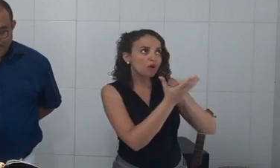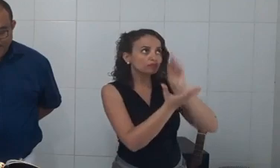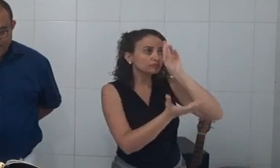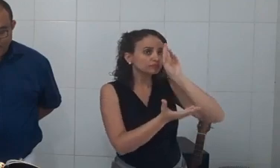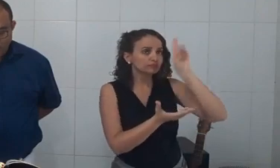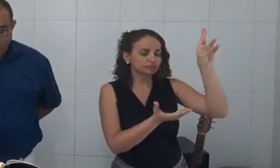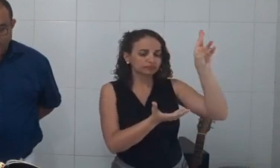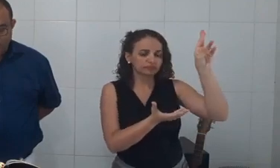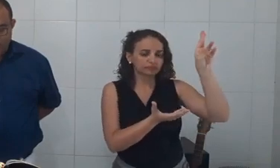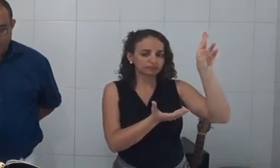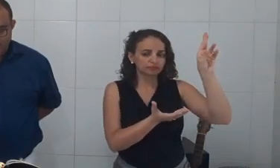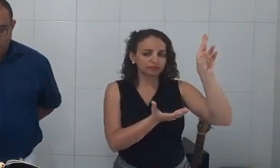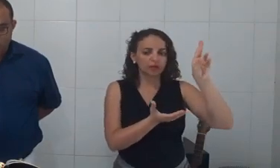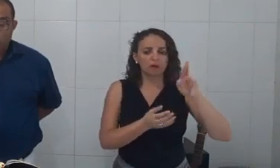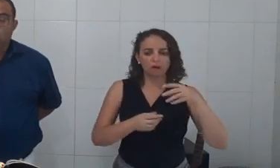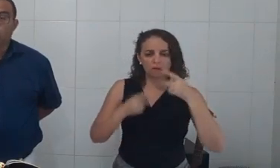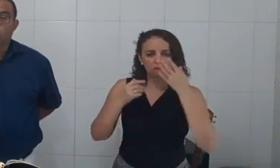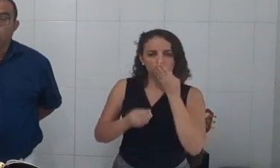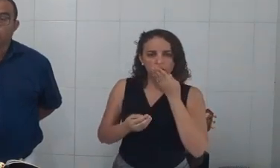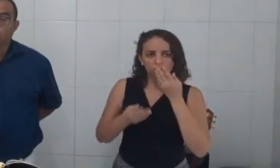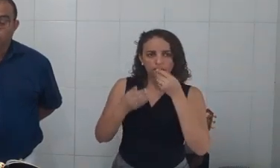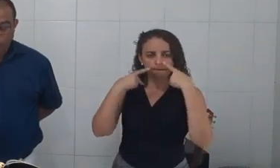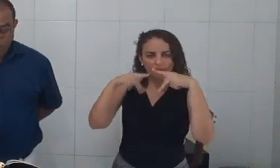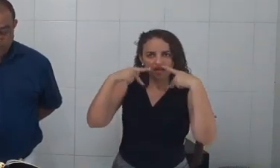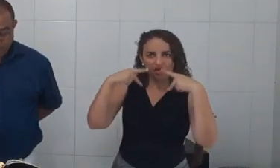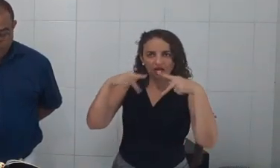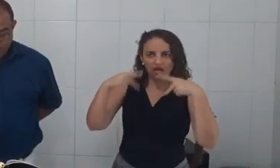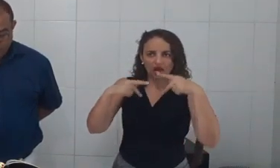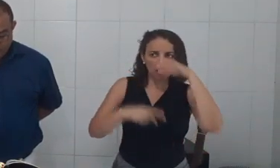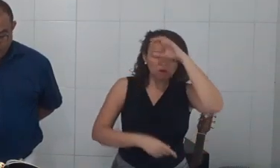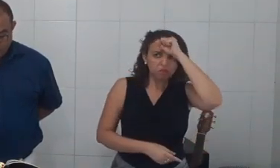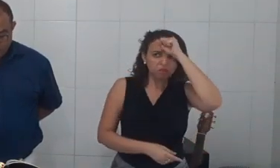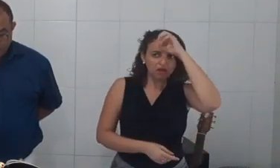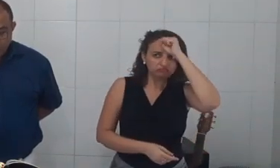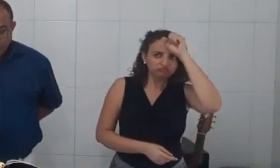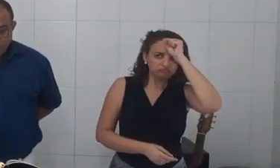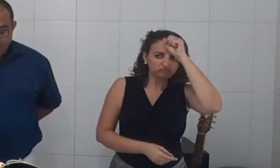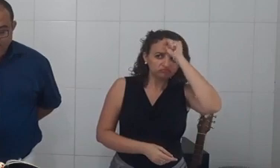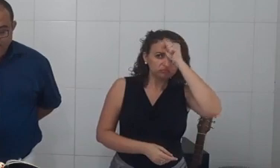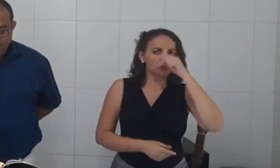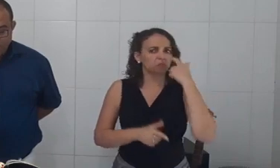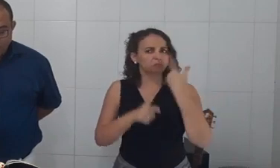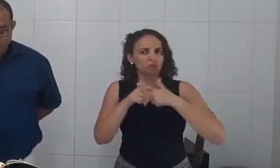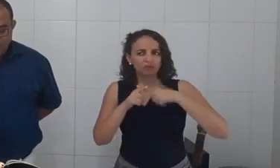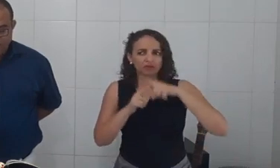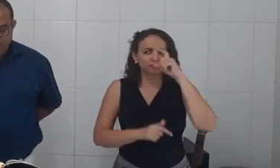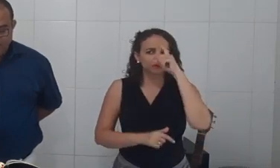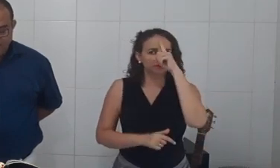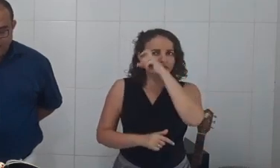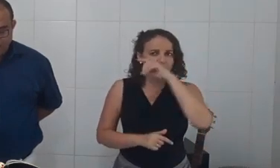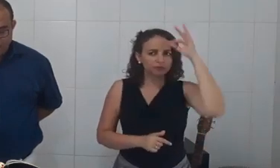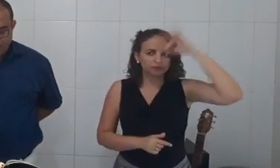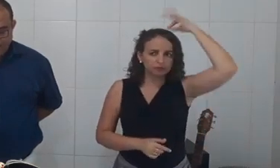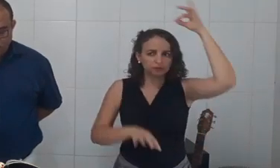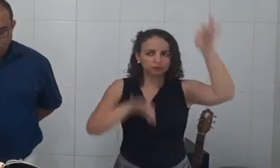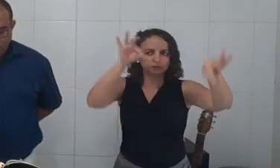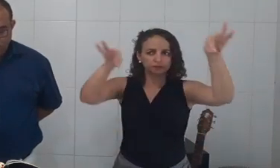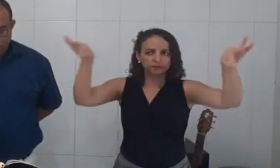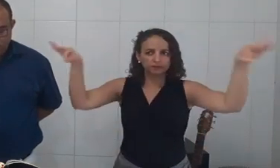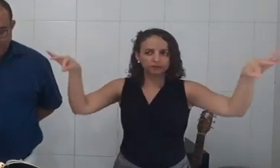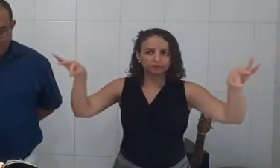a palavra em muita tribulação, com gozo do Espírito Santo. De maneira que fostes exemplo